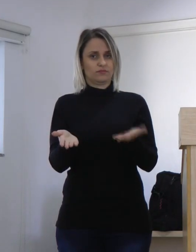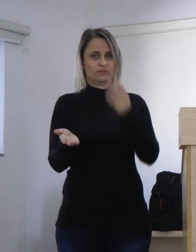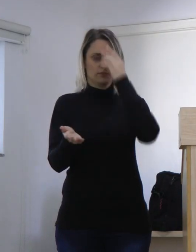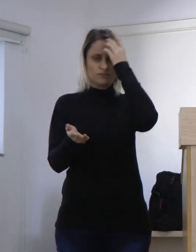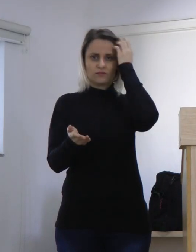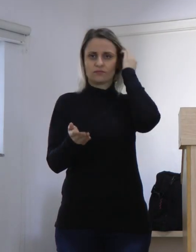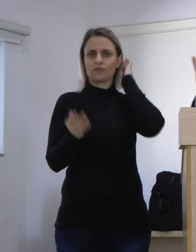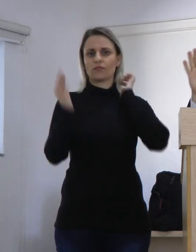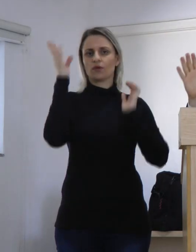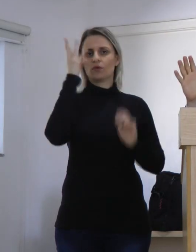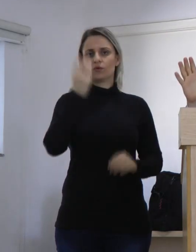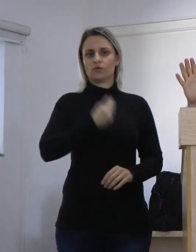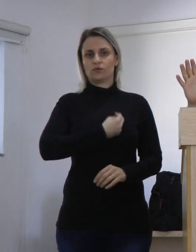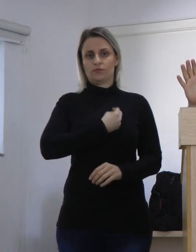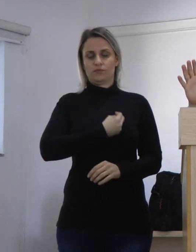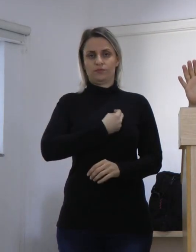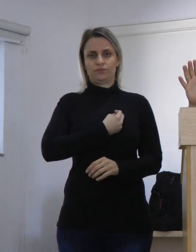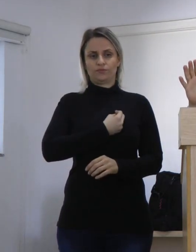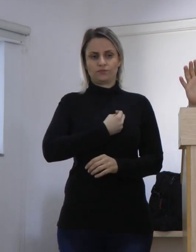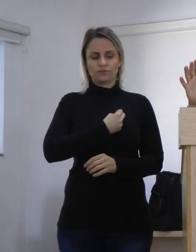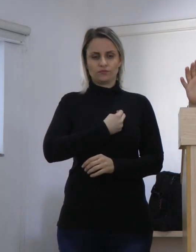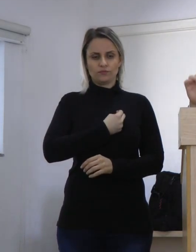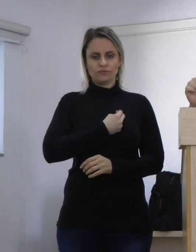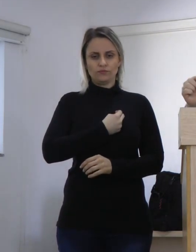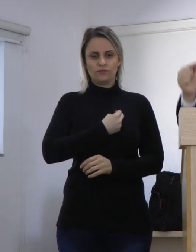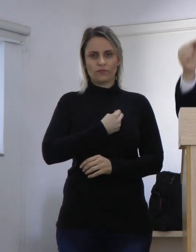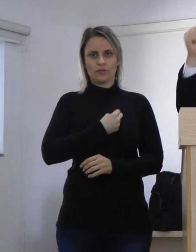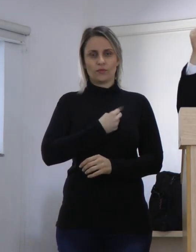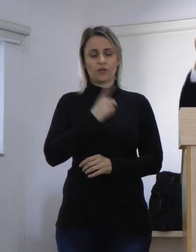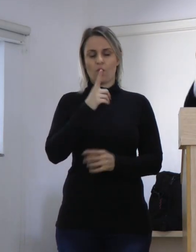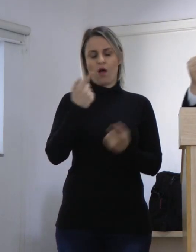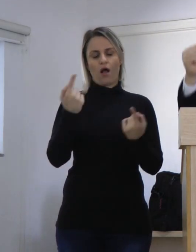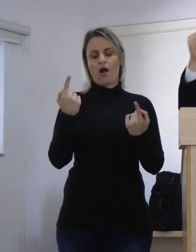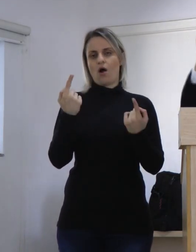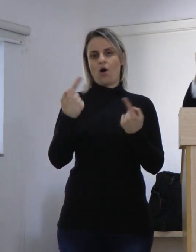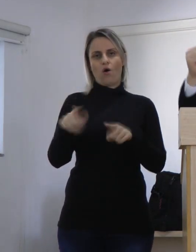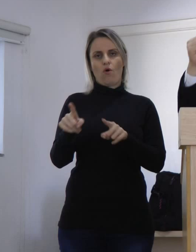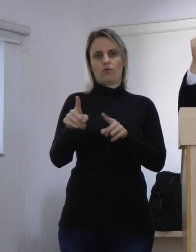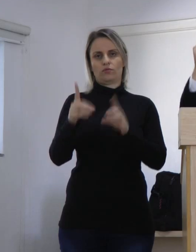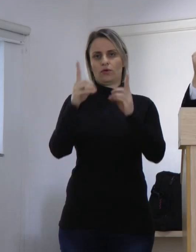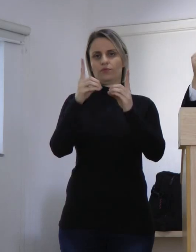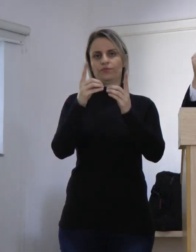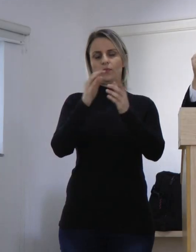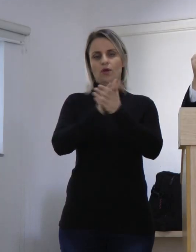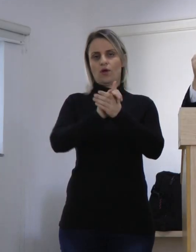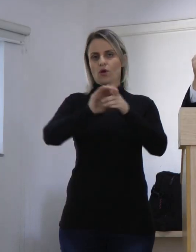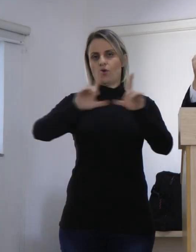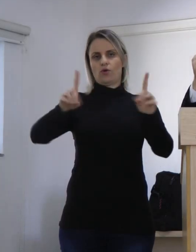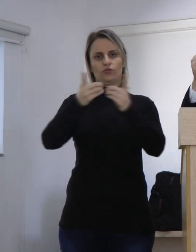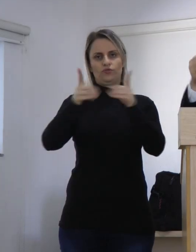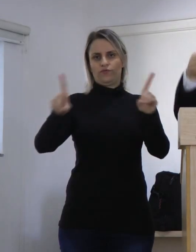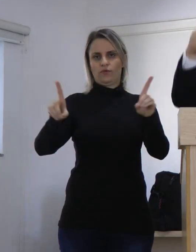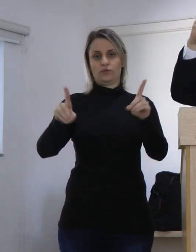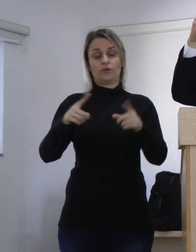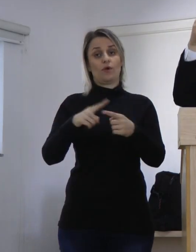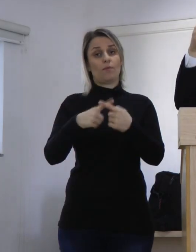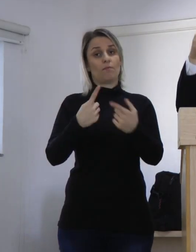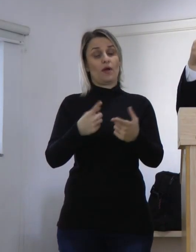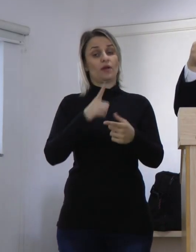O Espiritismo não é contra o divórcio, mas o relaxamento, os laços de família, é